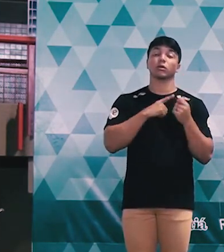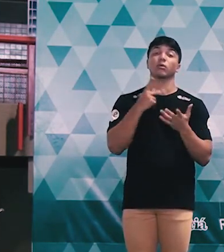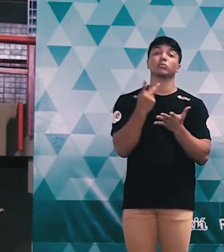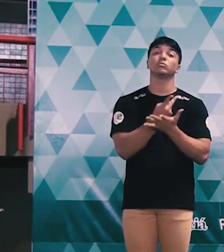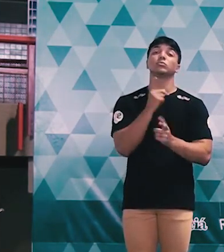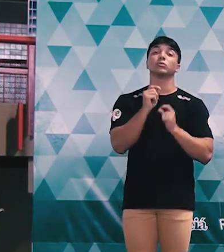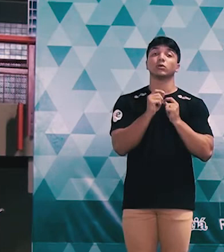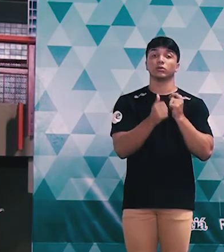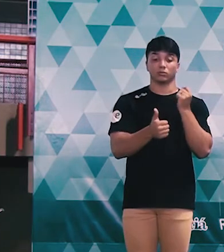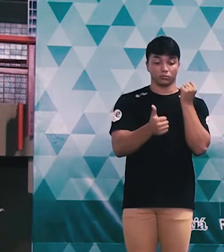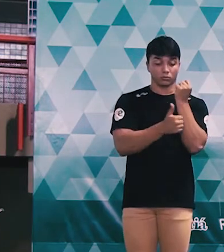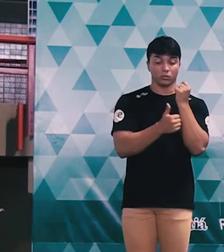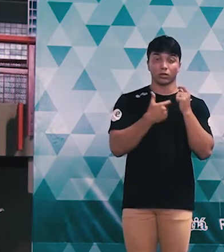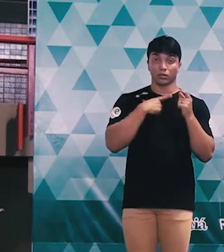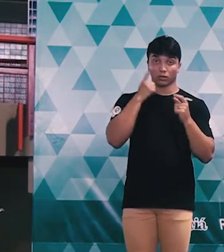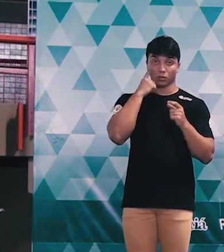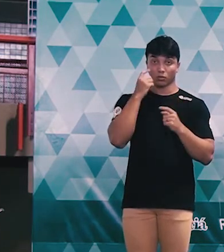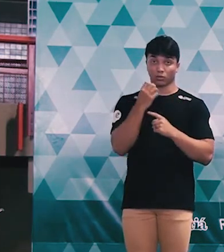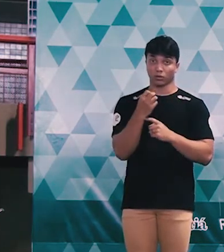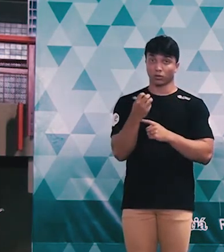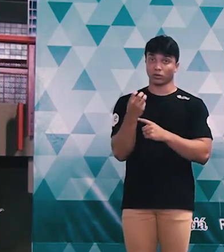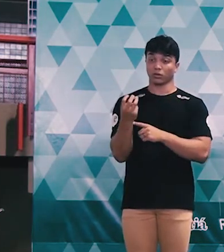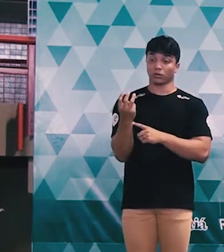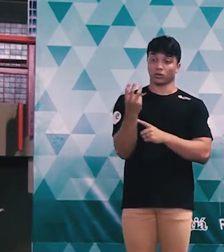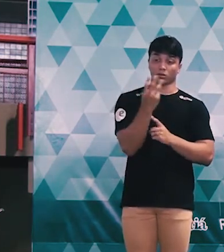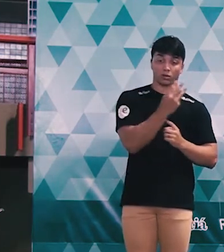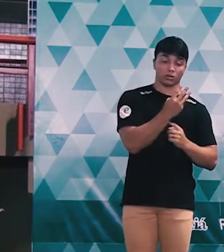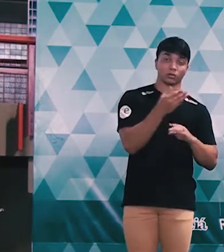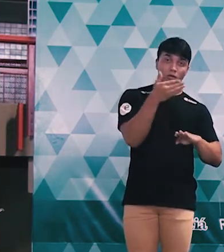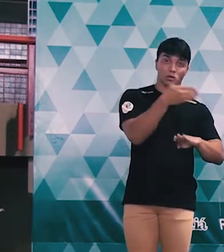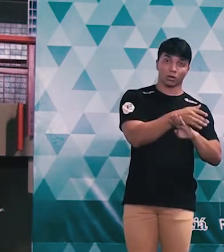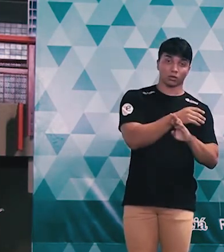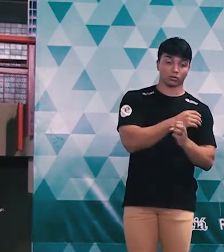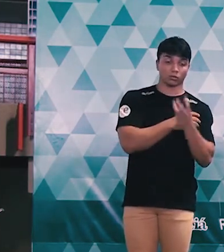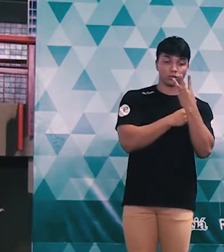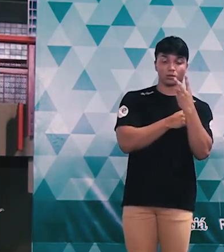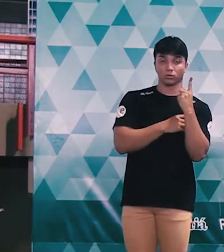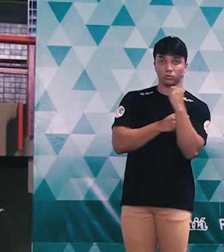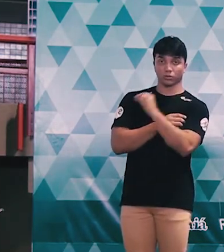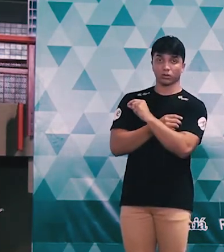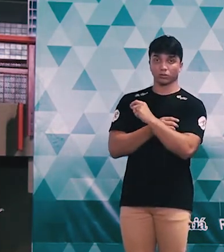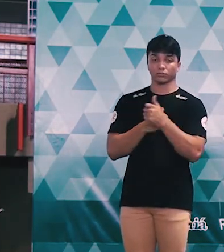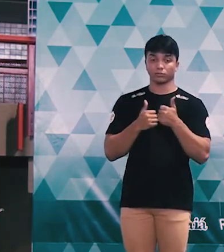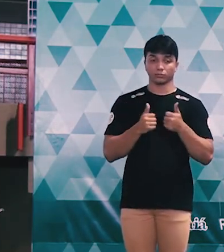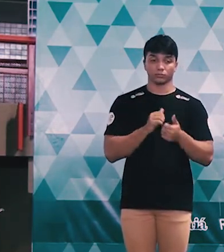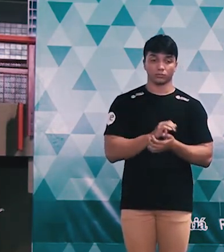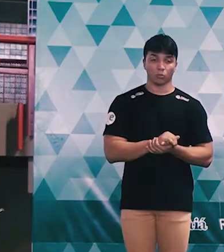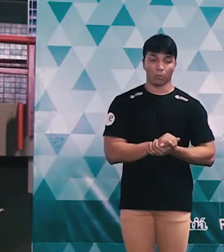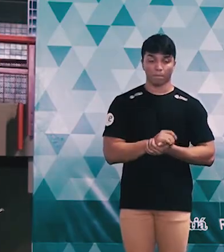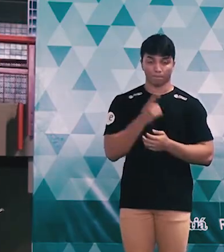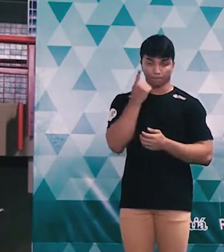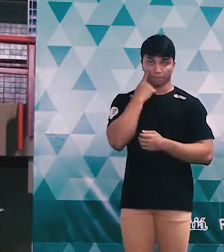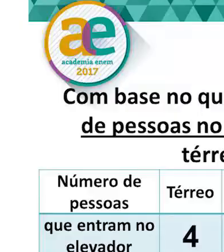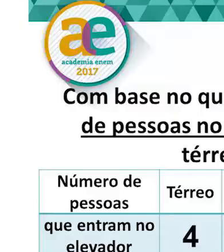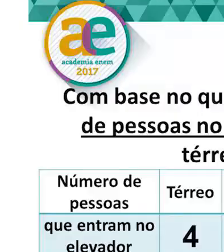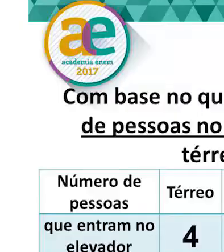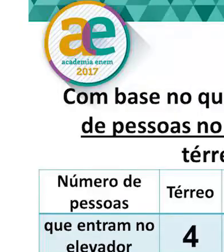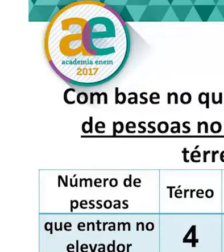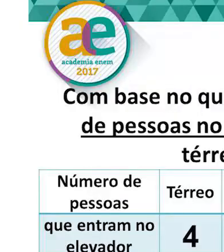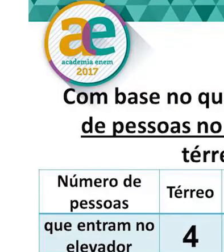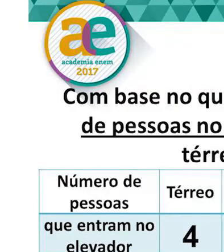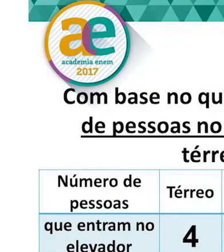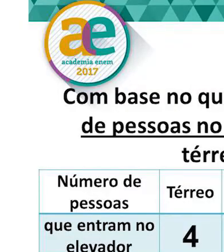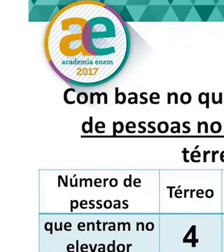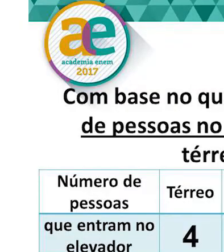enunciado diz? Que entra uma parte de pessoas e outra parte das pessoas sai, né? Tem esse vai e vem das pessoas. Quantas vão